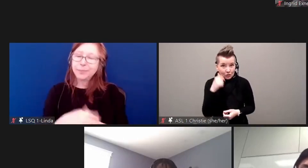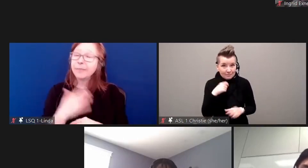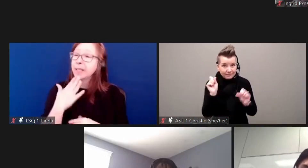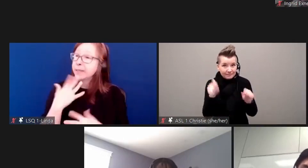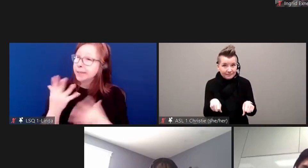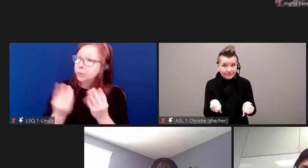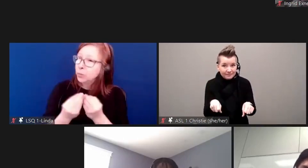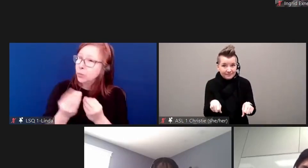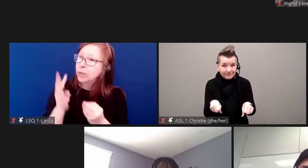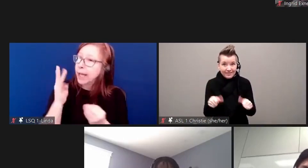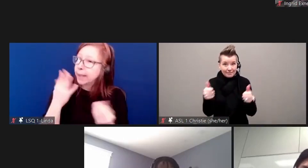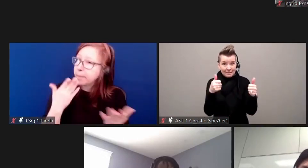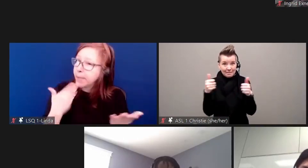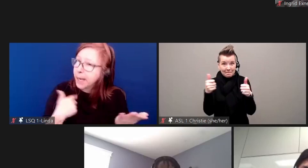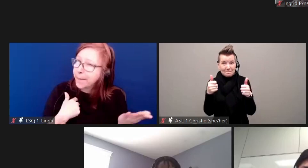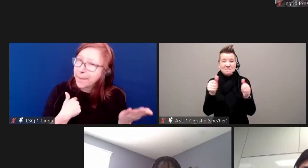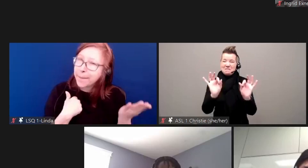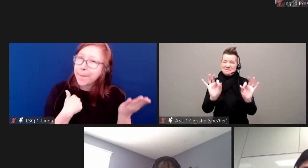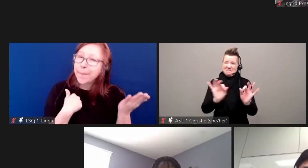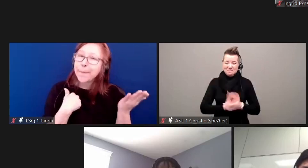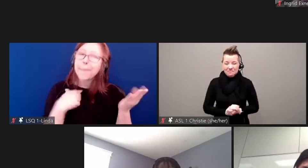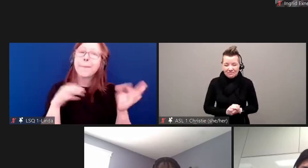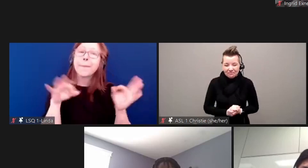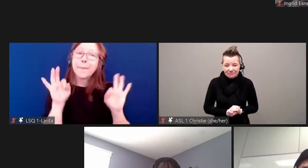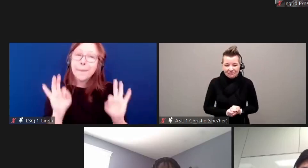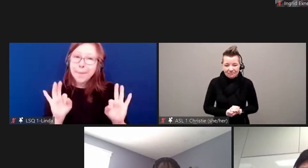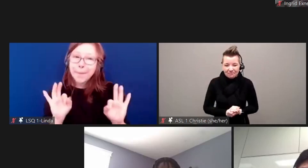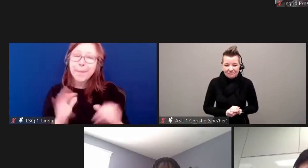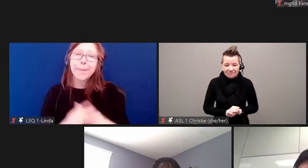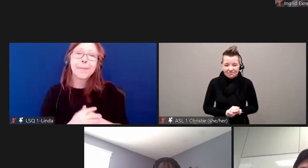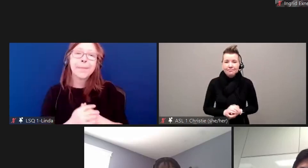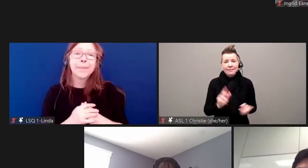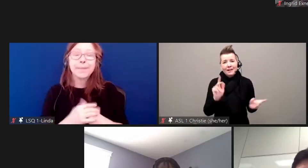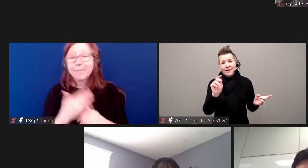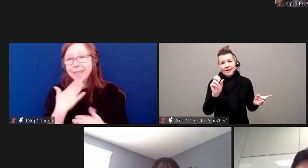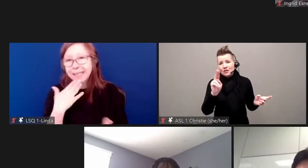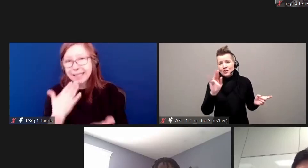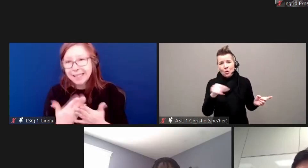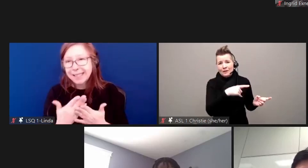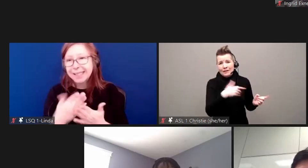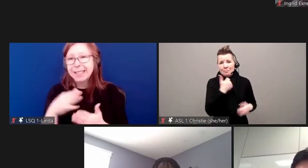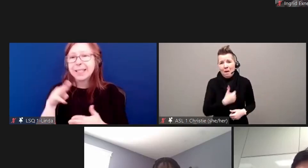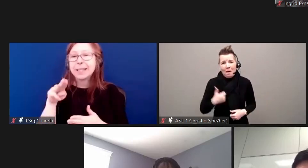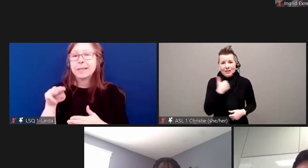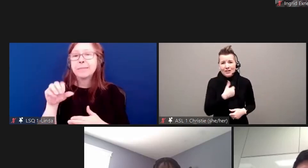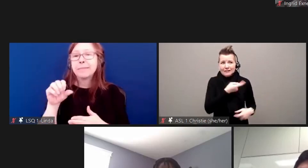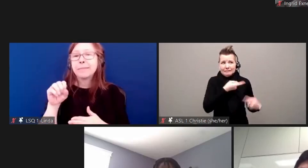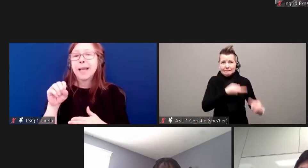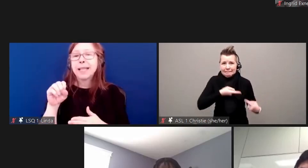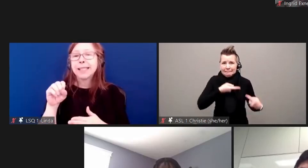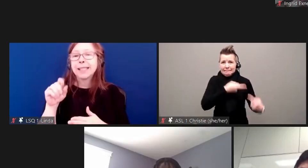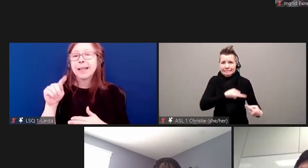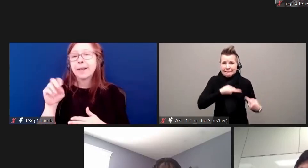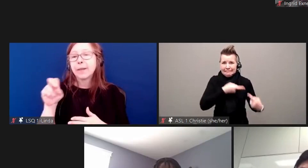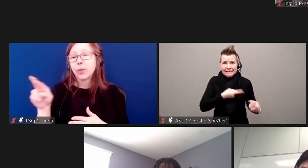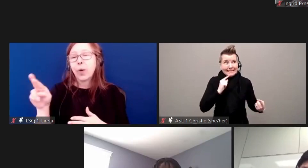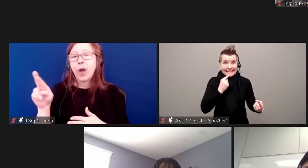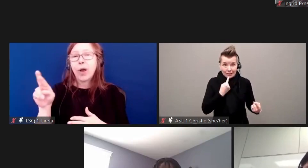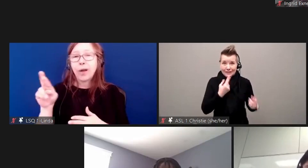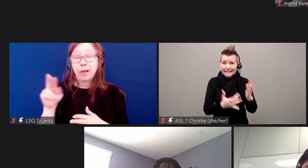Est-ce que tout le monde m'entend bien? Bon. Merci, Mastour. Tony a